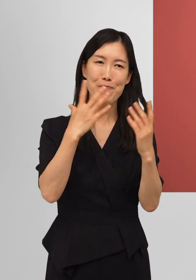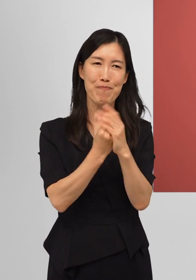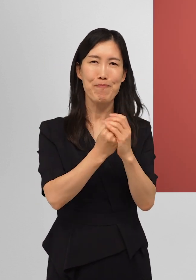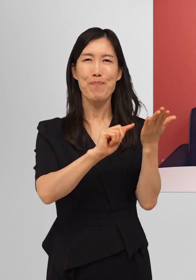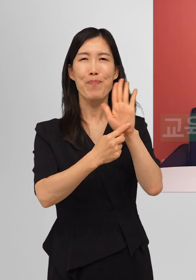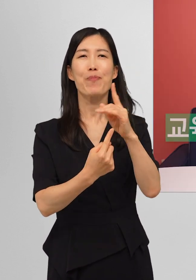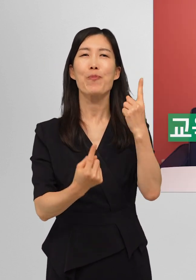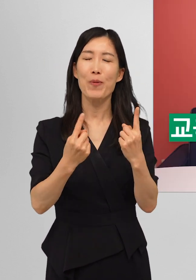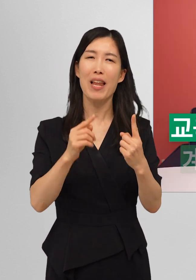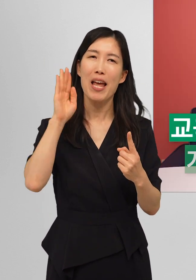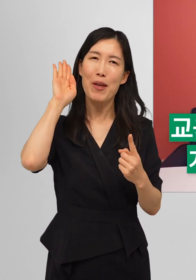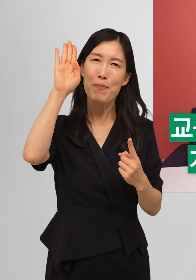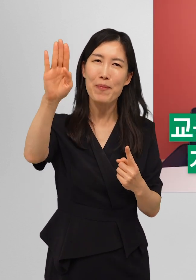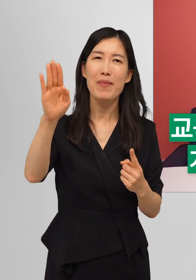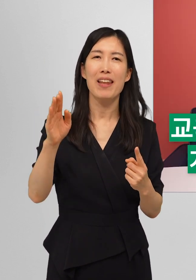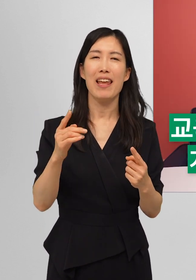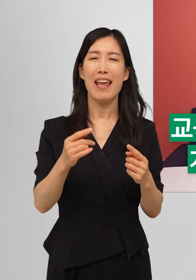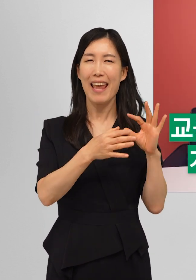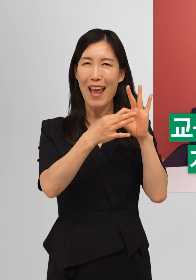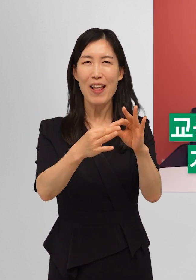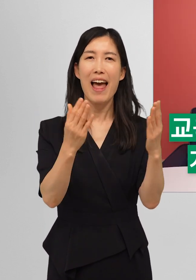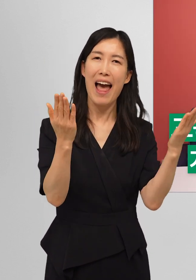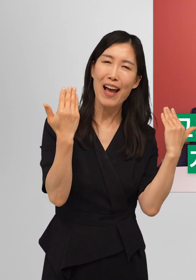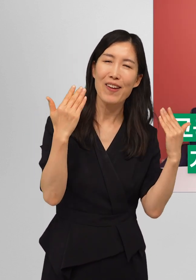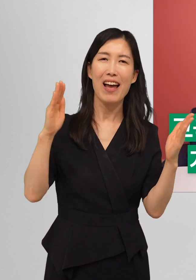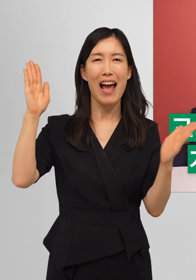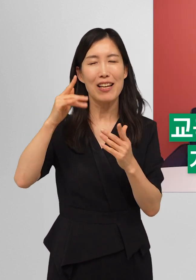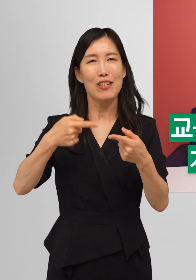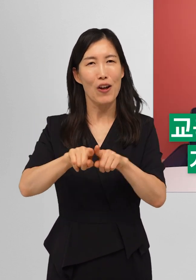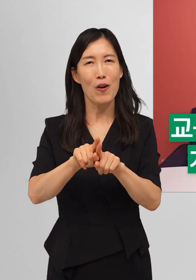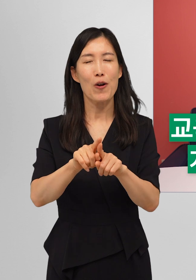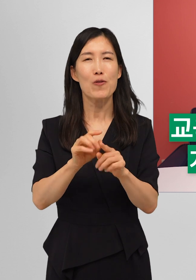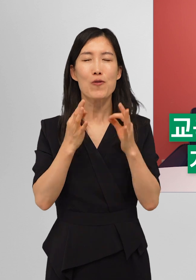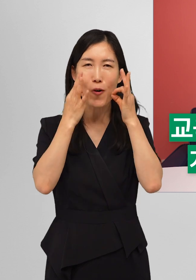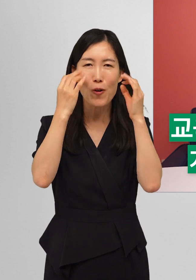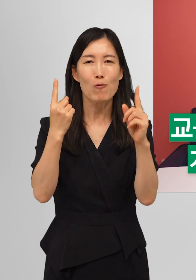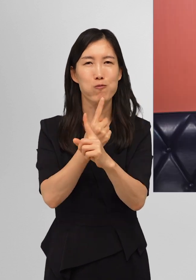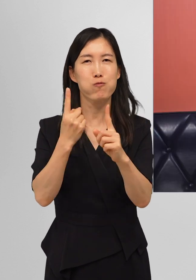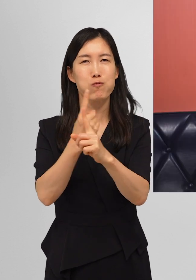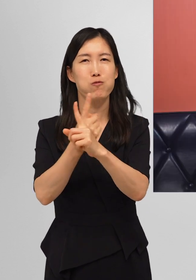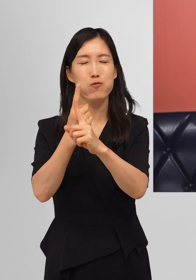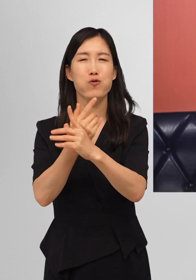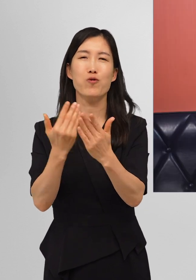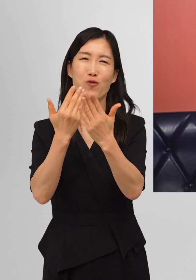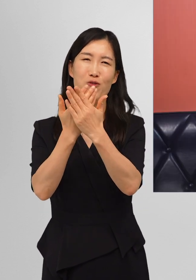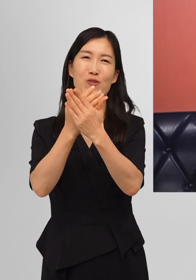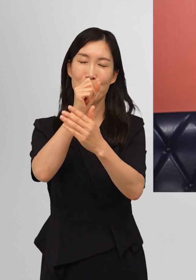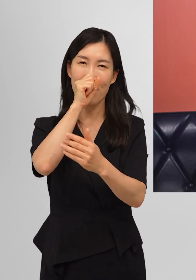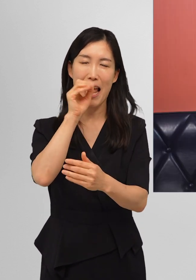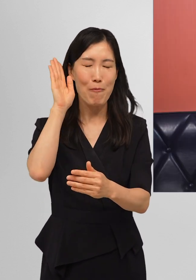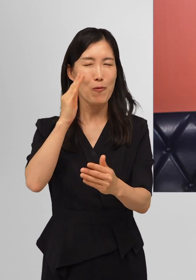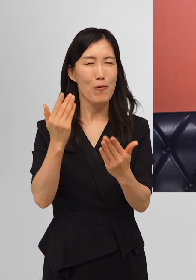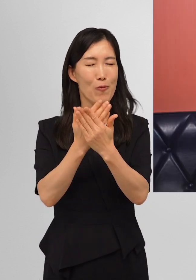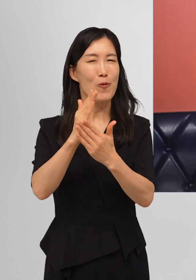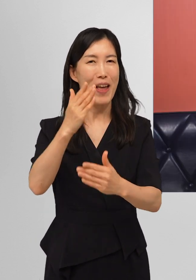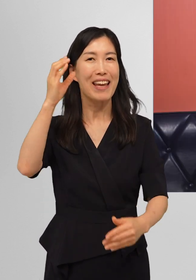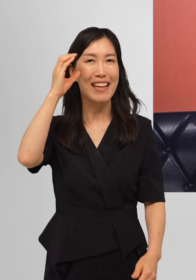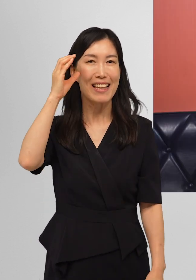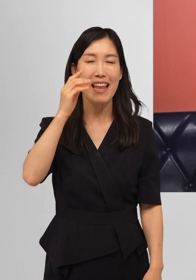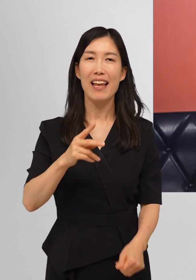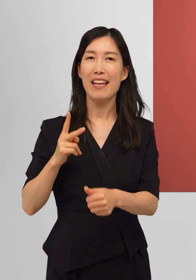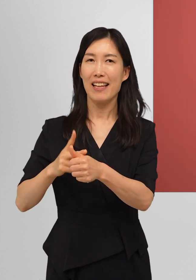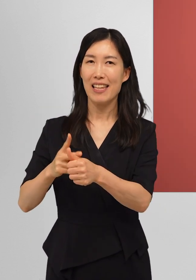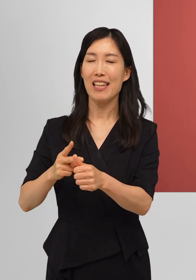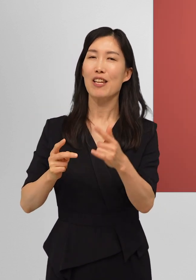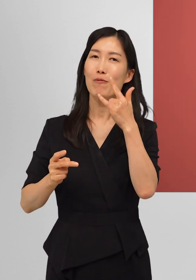아니라 지속적으로 함께 만들어가는 진행형, 생성형 플랫폼이었으면 좋겠다. 앞으로 기능이 아마 점점 더 좋아질 거라고 생각을